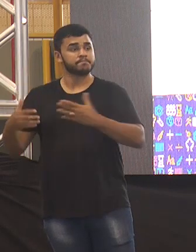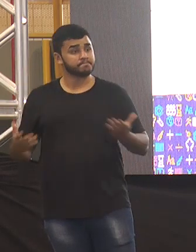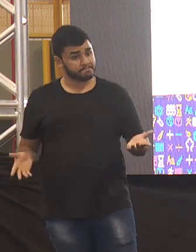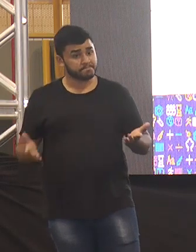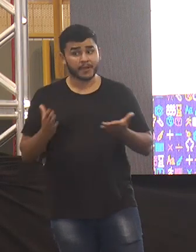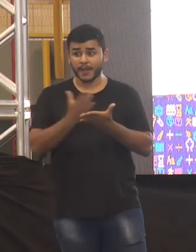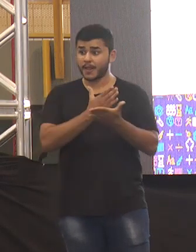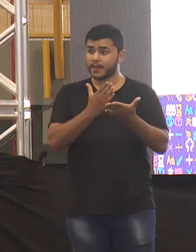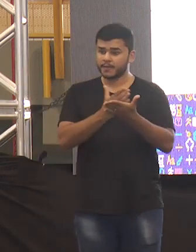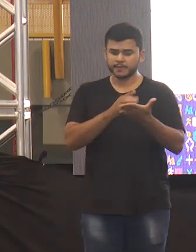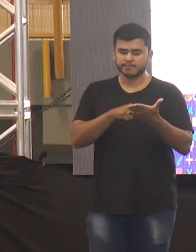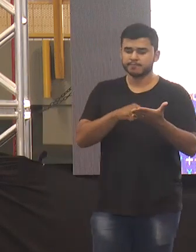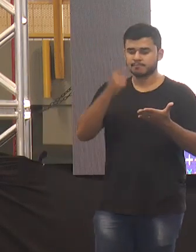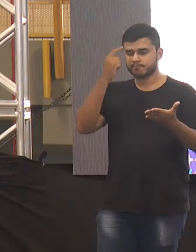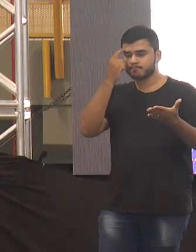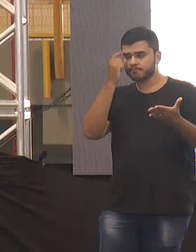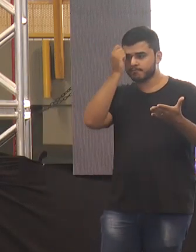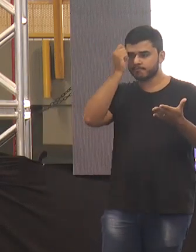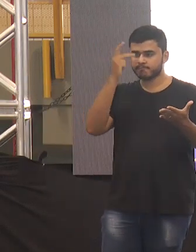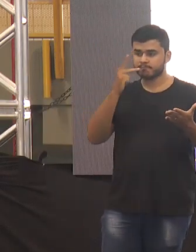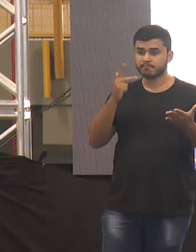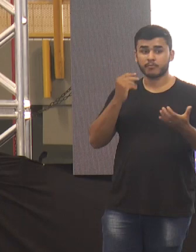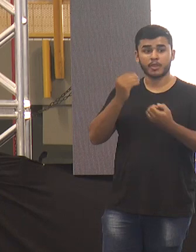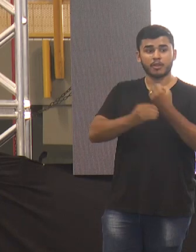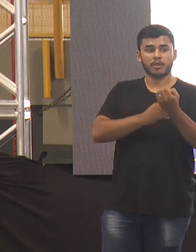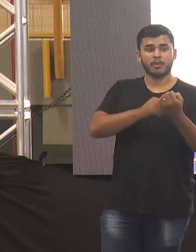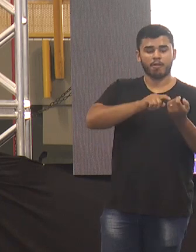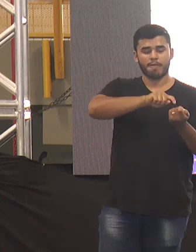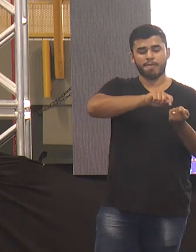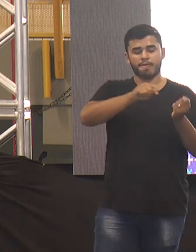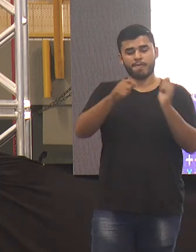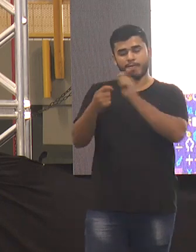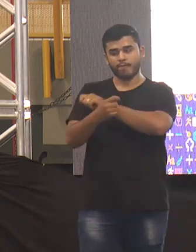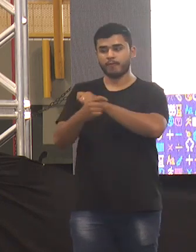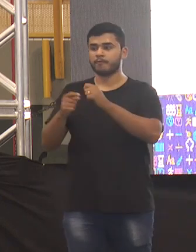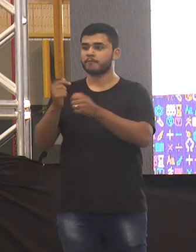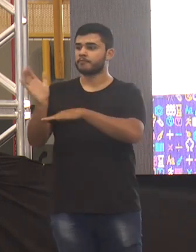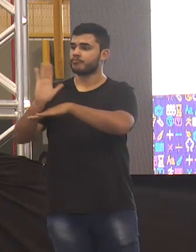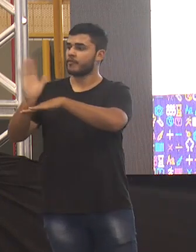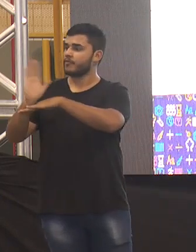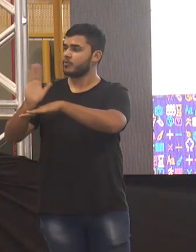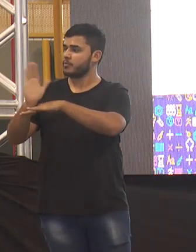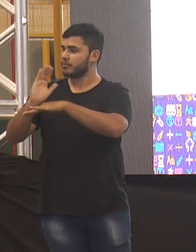Os livros já são feitos pensando, inclusive, na adaptação cinematográfica, parece.